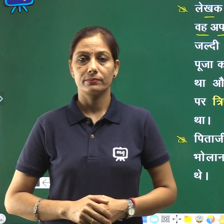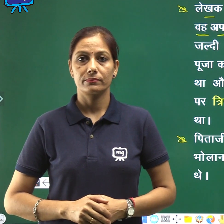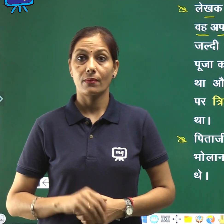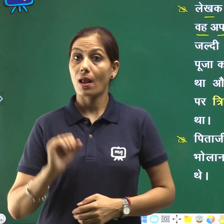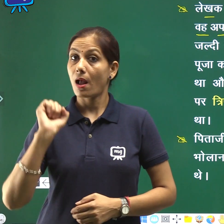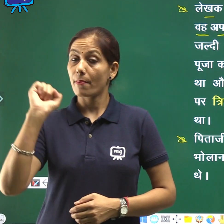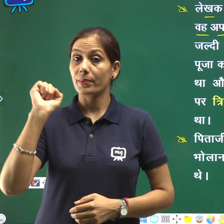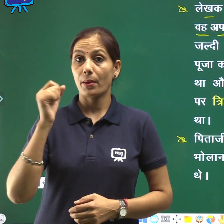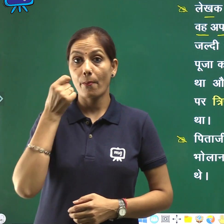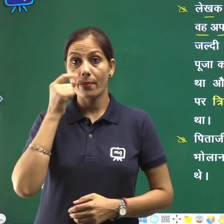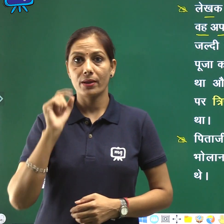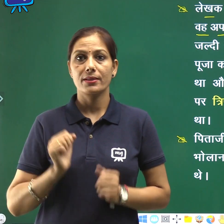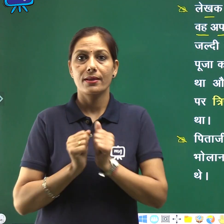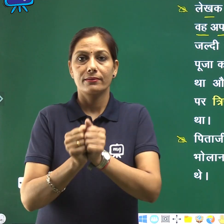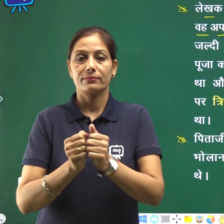अपने पिता के साथ